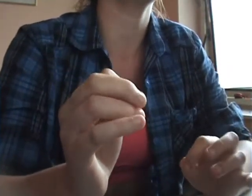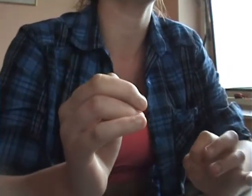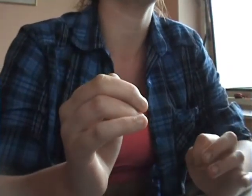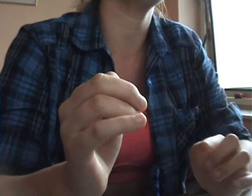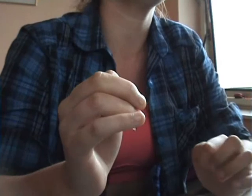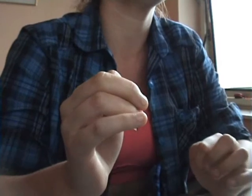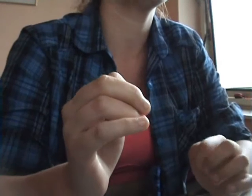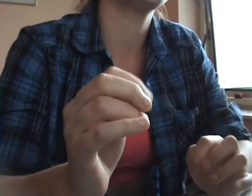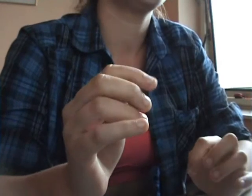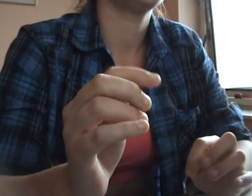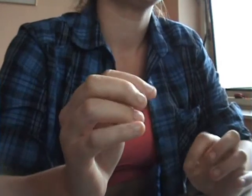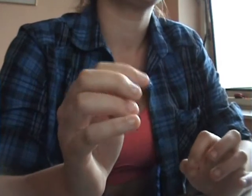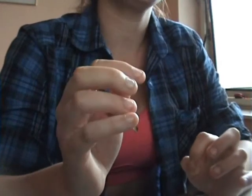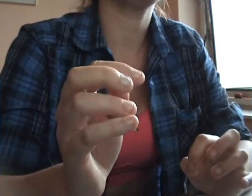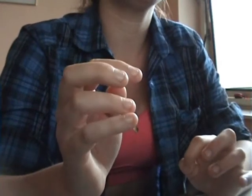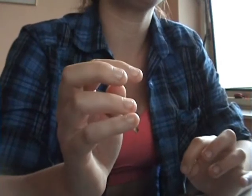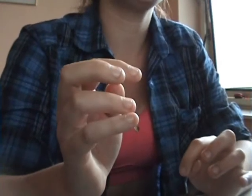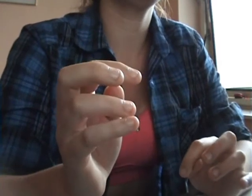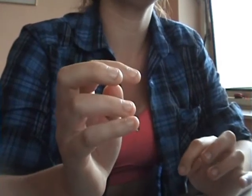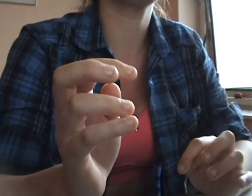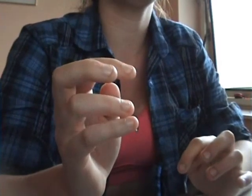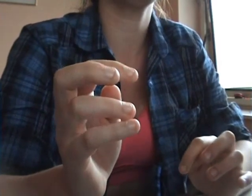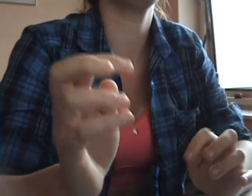Keď je slnko